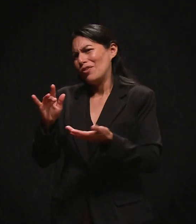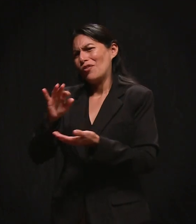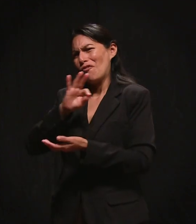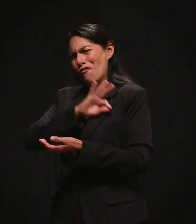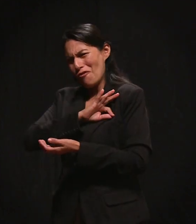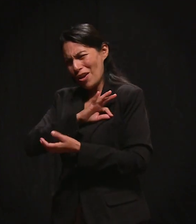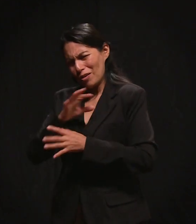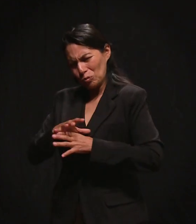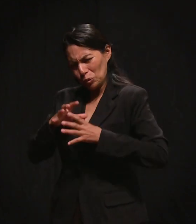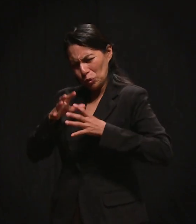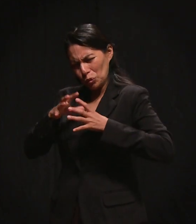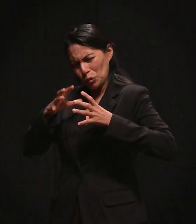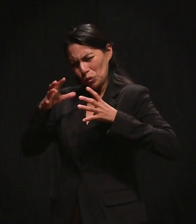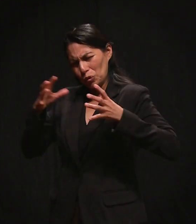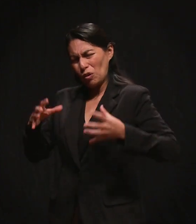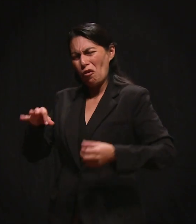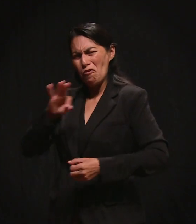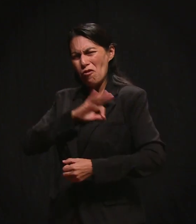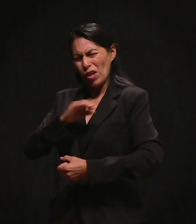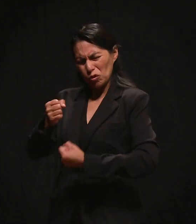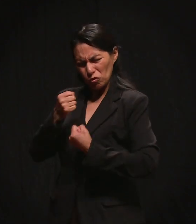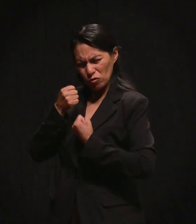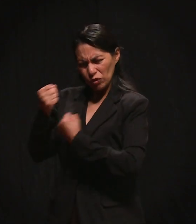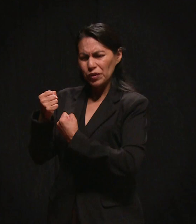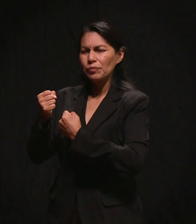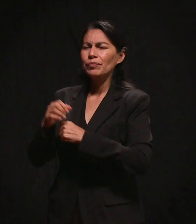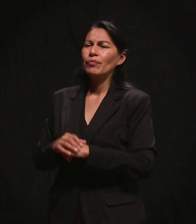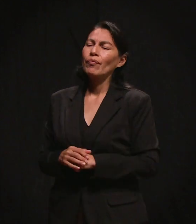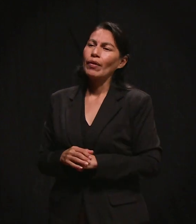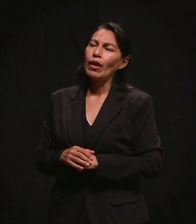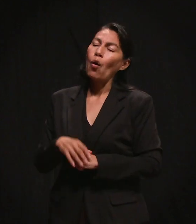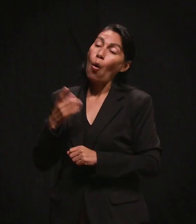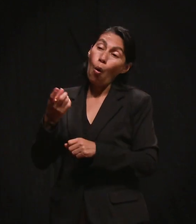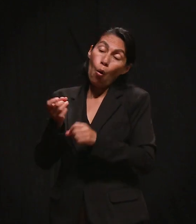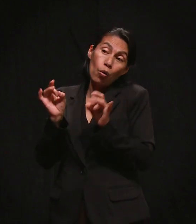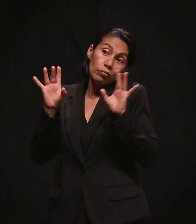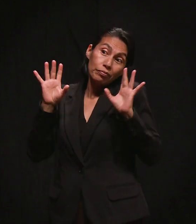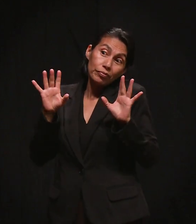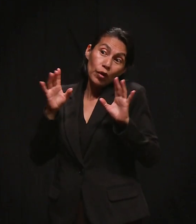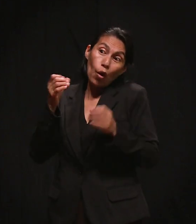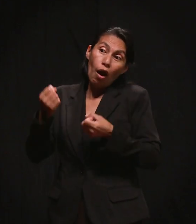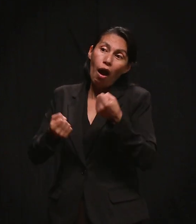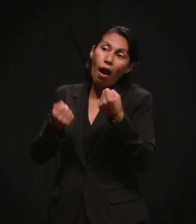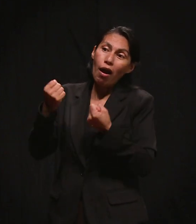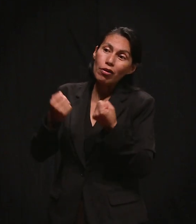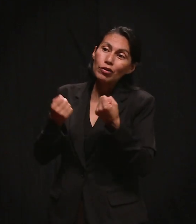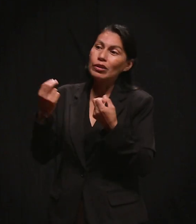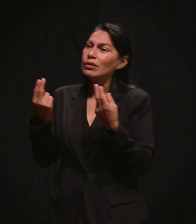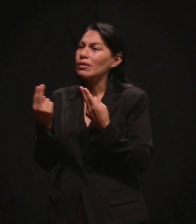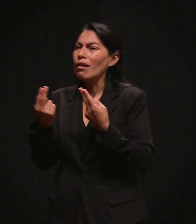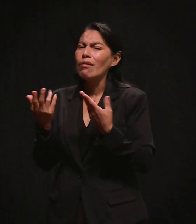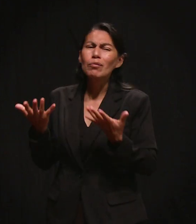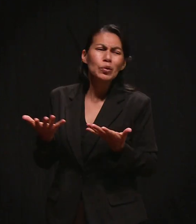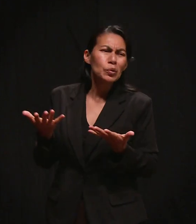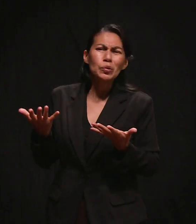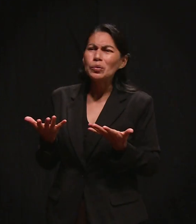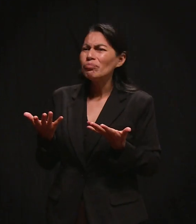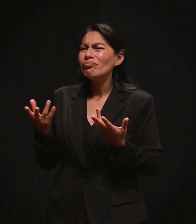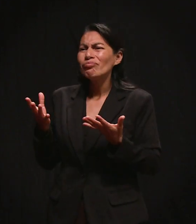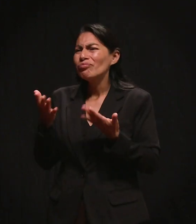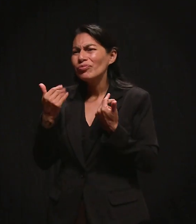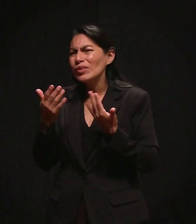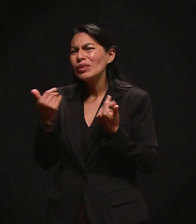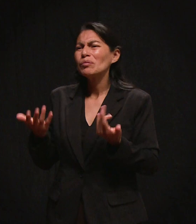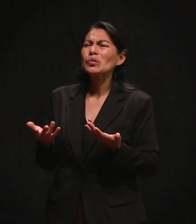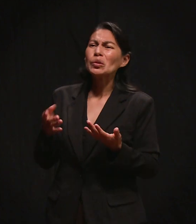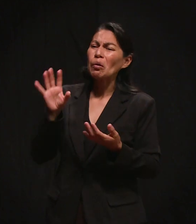fe. En una ocasión teníamos que conseguir un carro y no encontramos un carro adecuado para nosotros. Y estuvimos orando